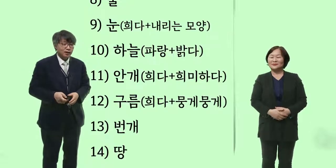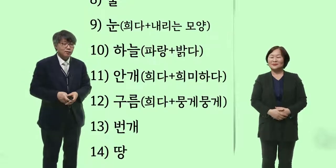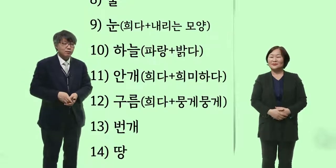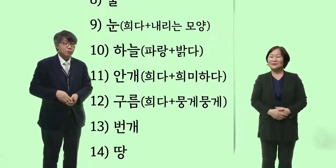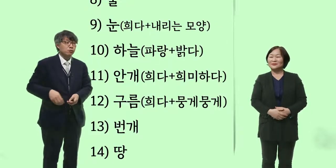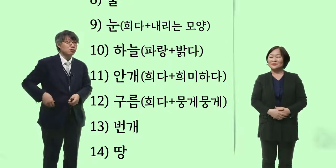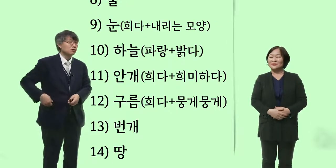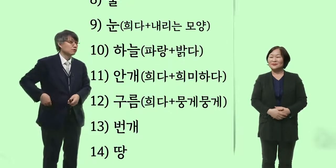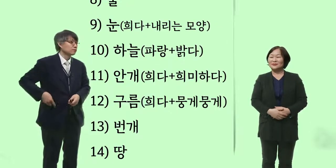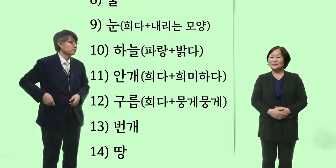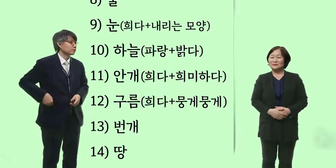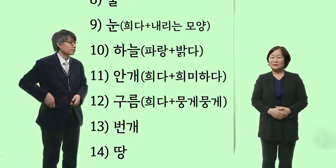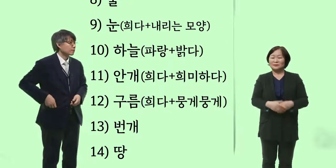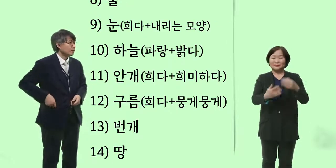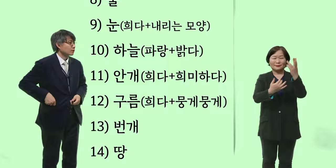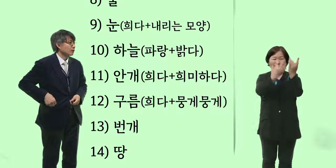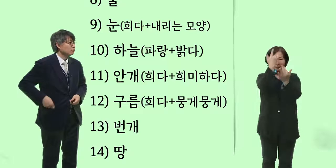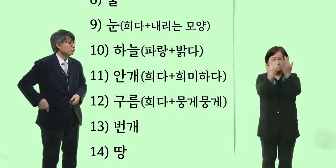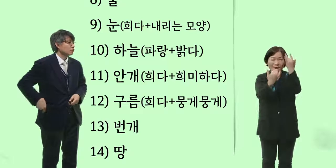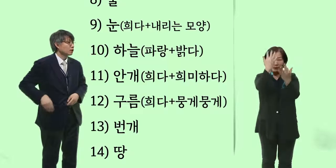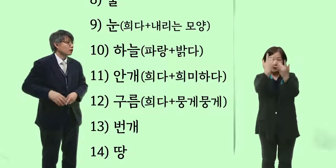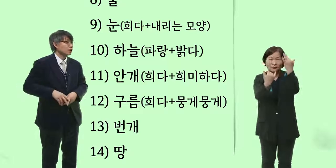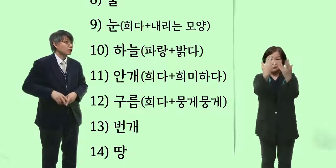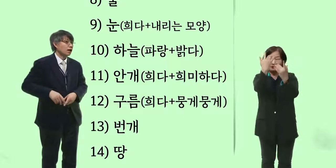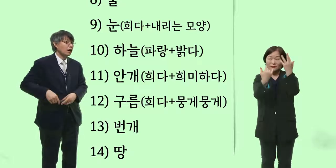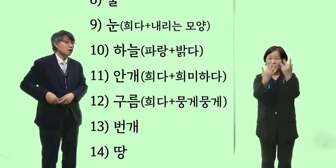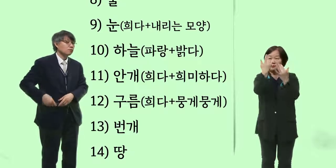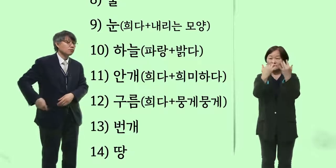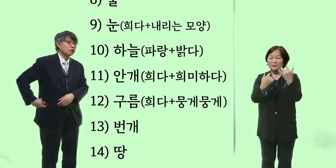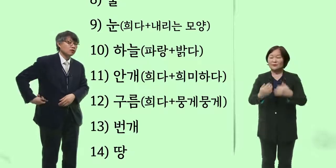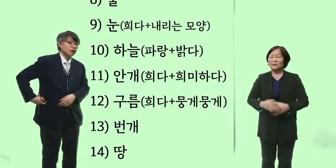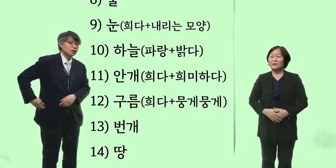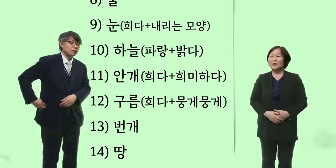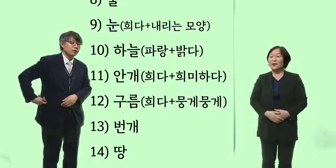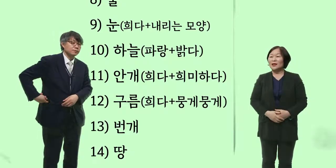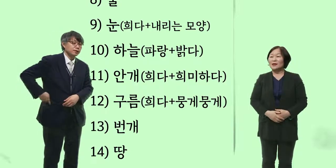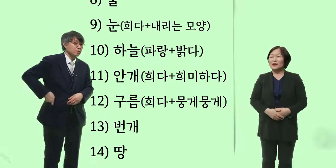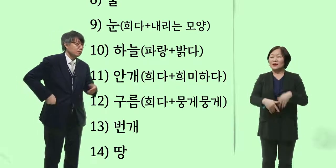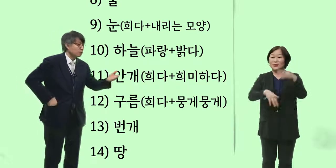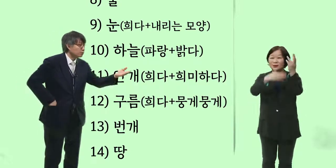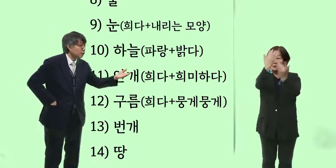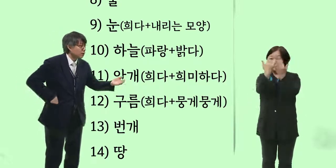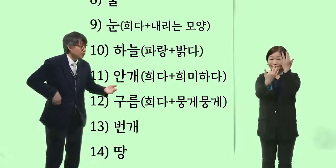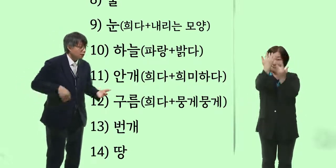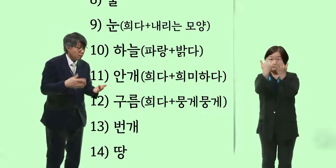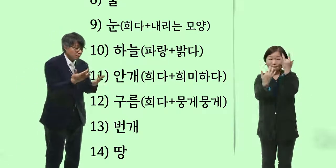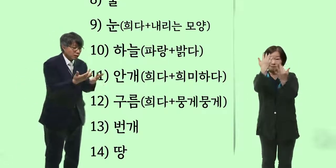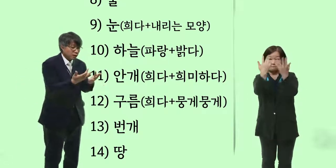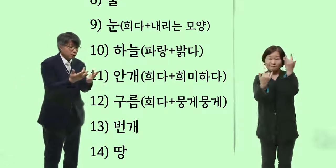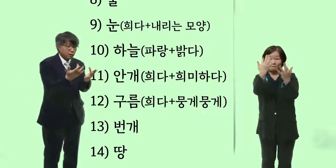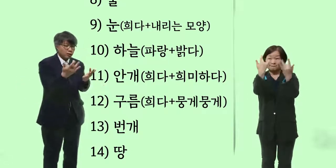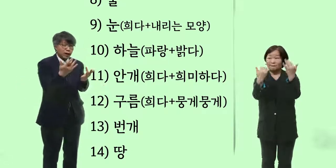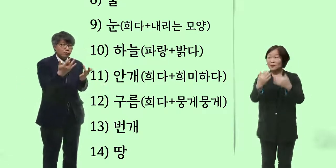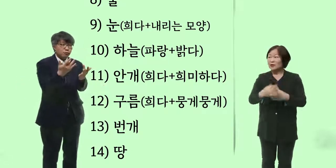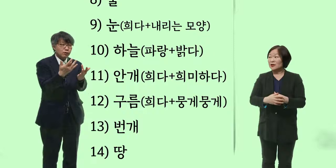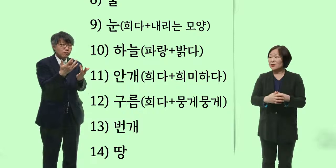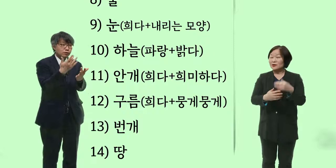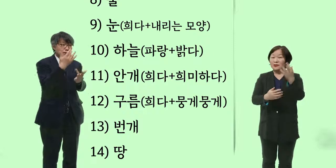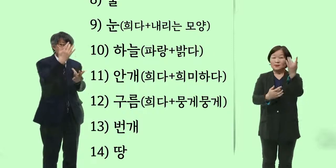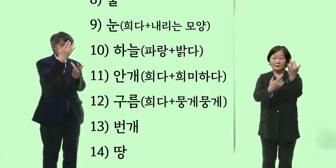다음 불. 자, 자, 불은 어떻게 하냐면 보시면 나무에 불이 이렇게